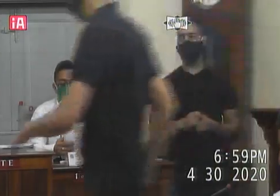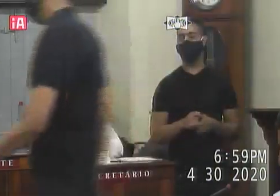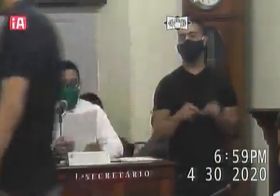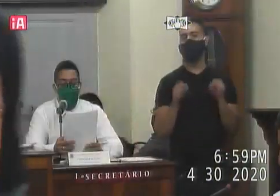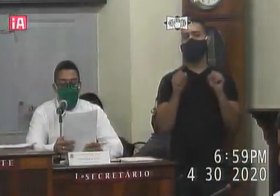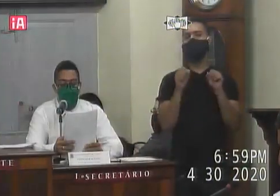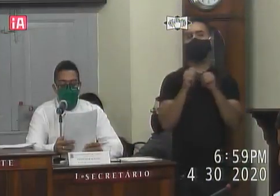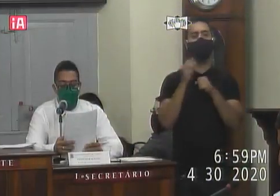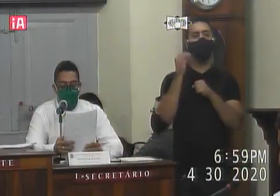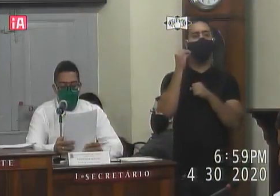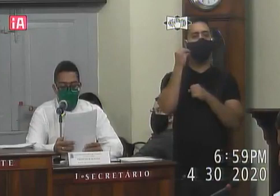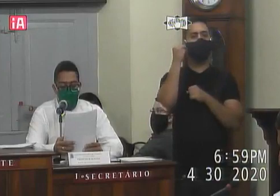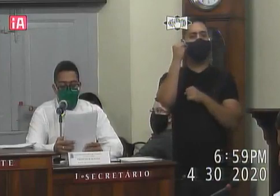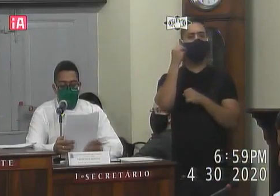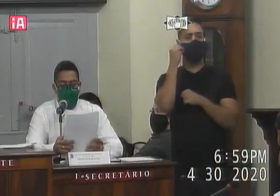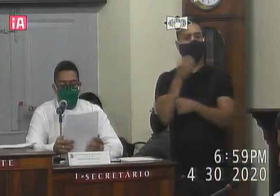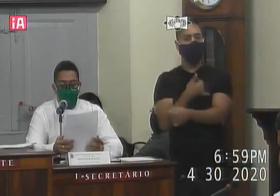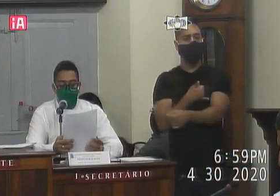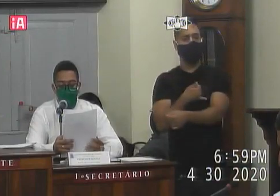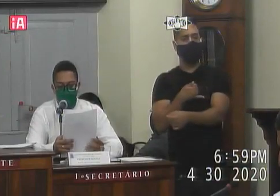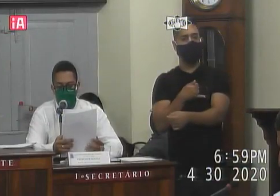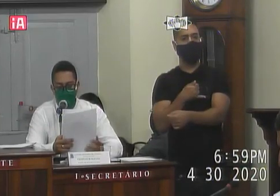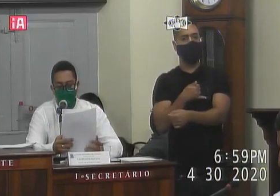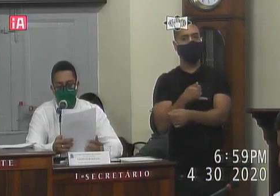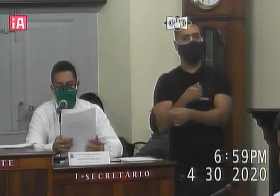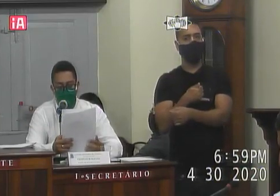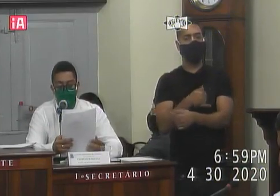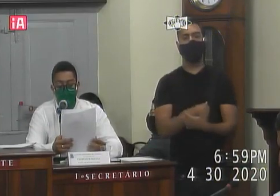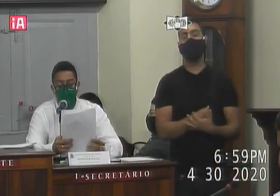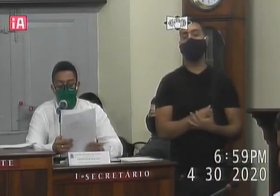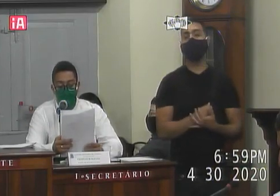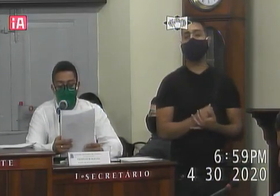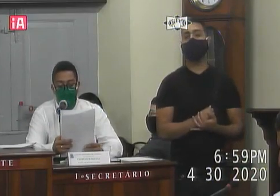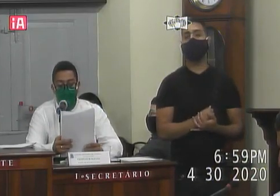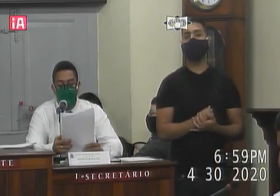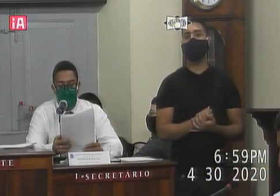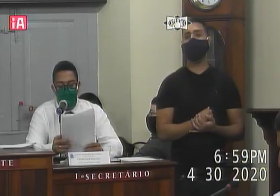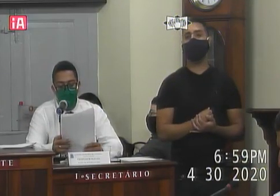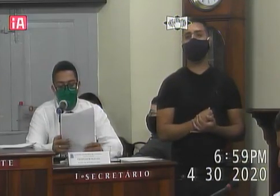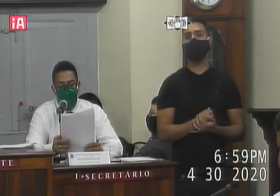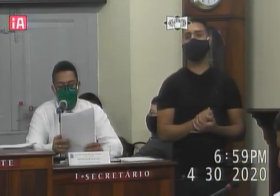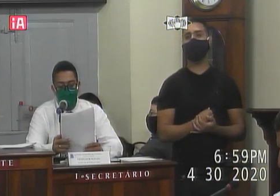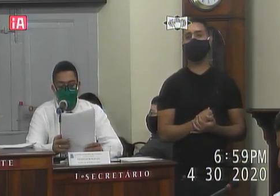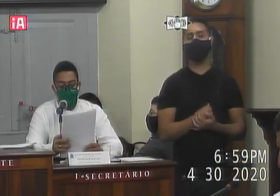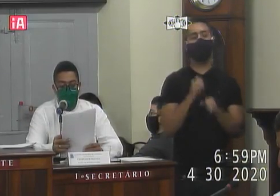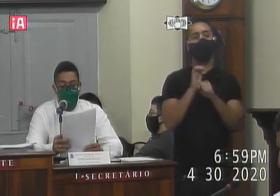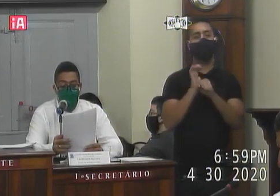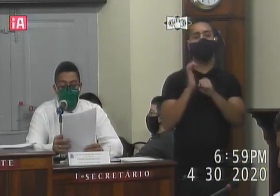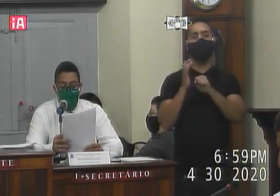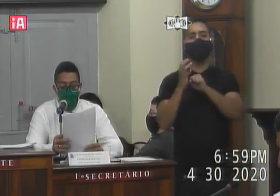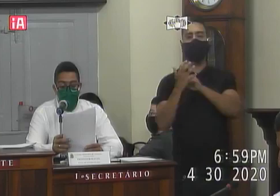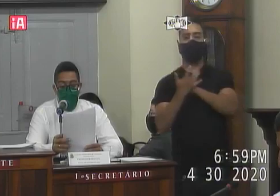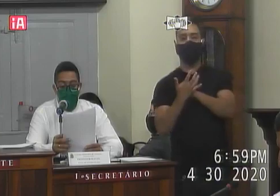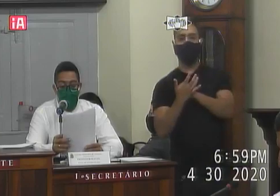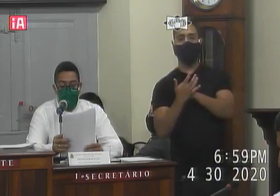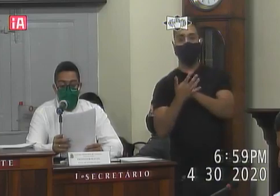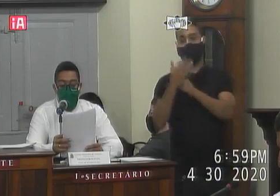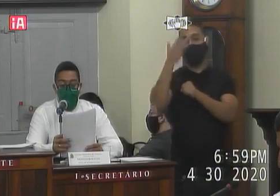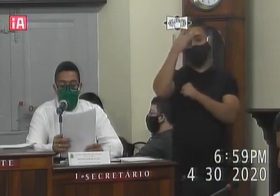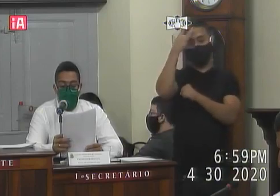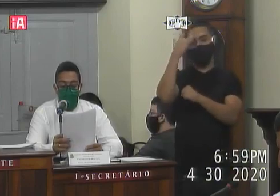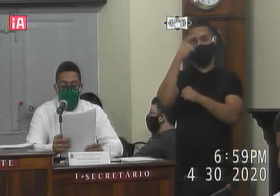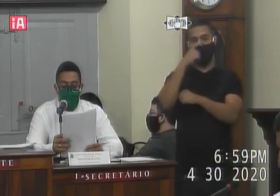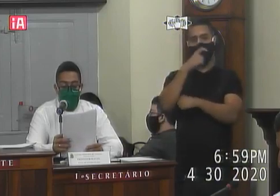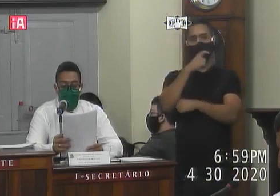realização de testagem sorológica para anticorpos contra o SARS-CoV-19 nos enfermeiros